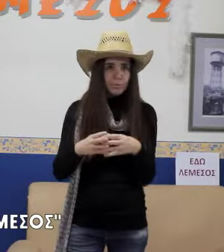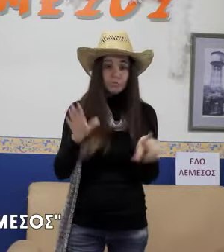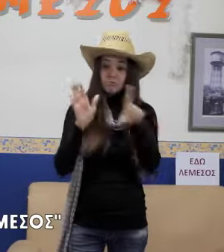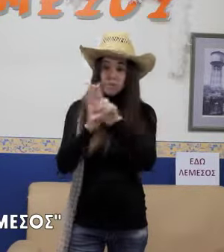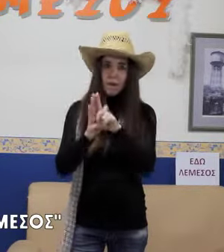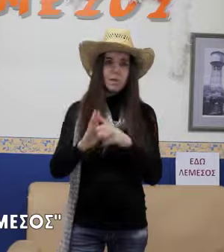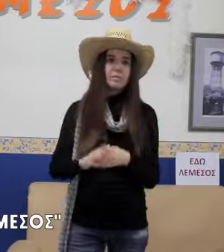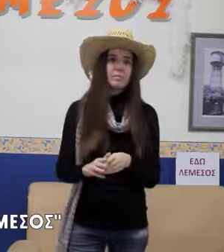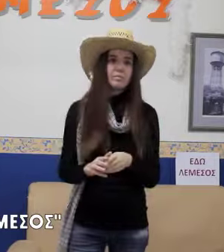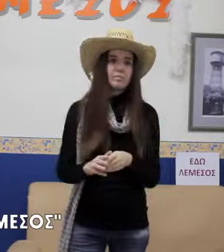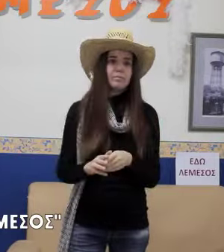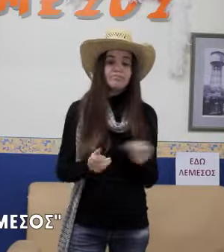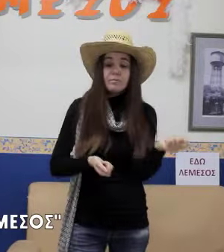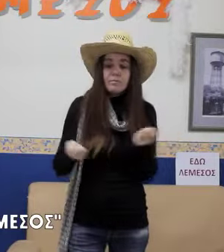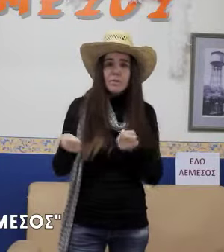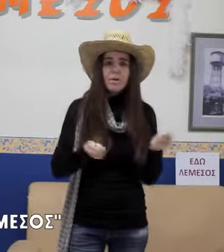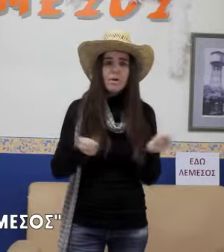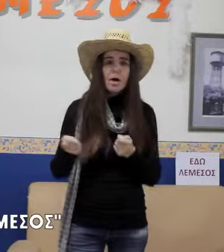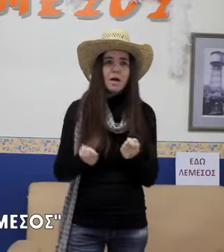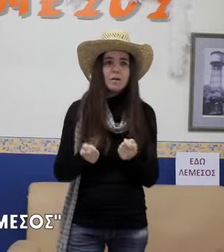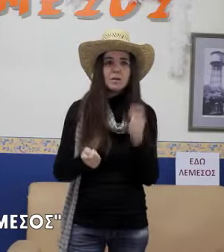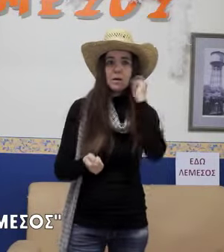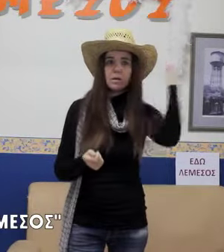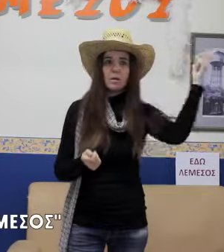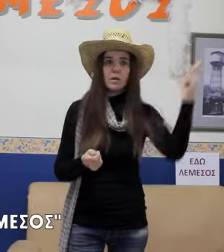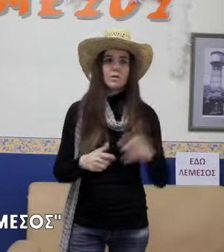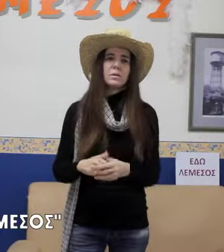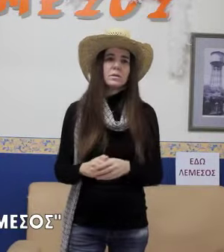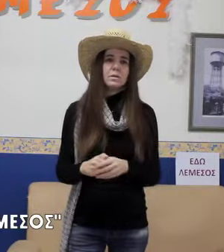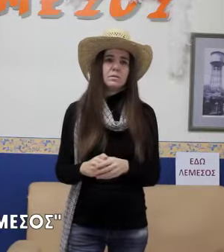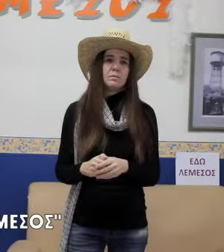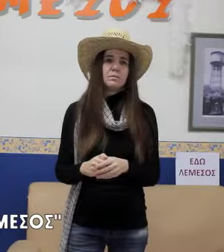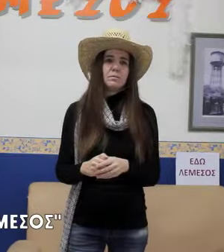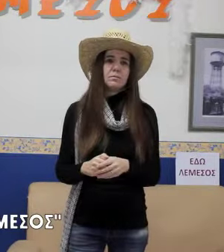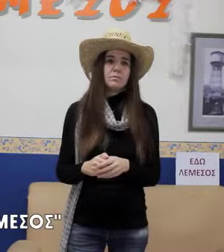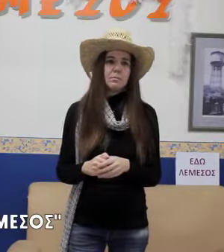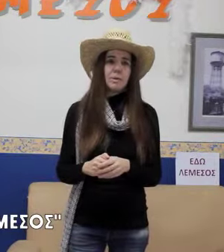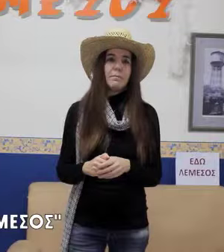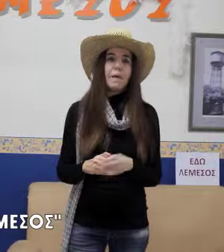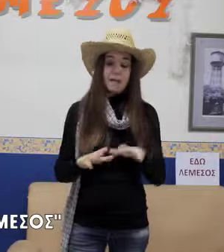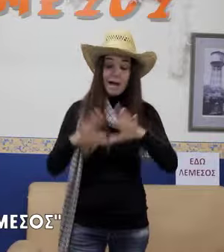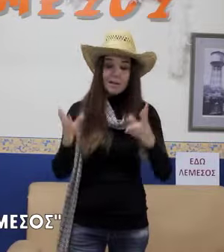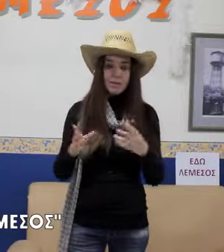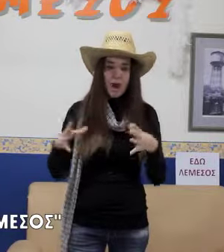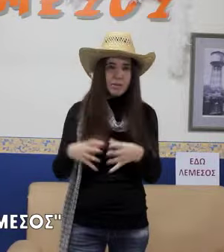Λεμεσού, διοργανώνουν εκδήλωση με καντάδες